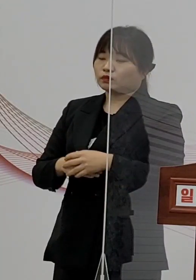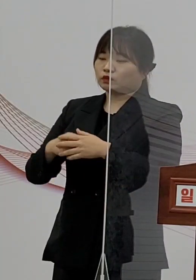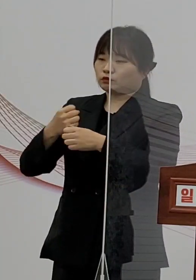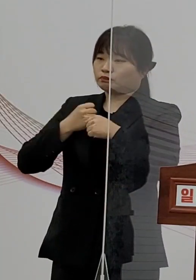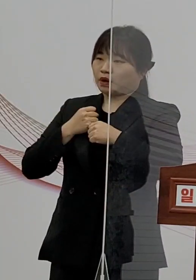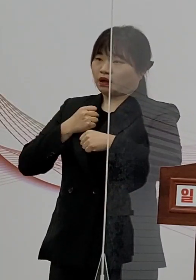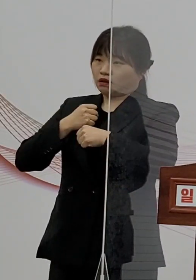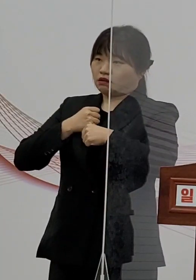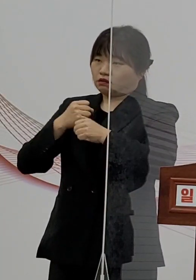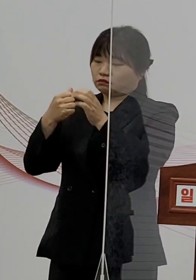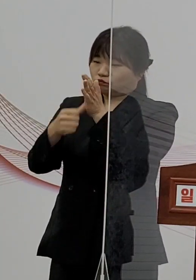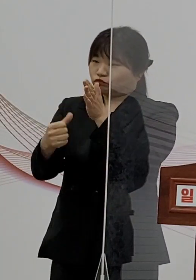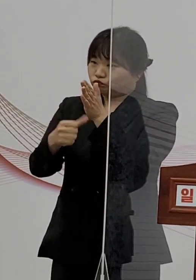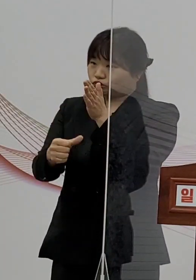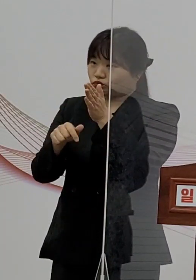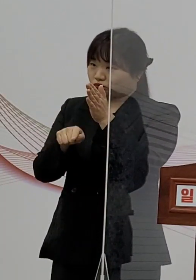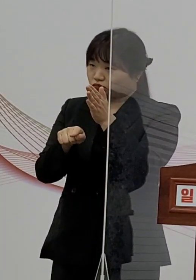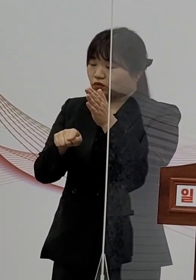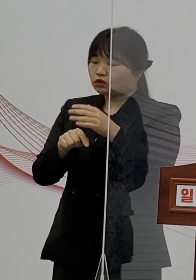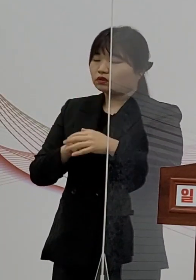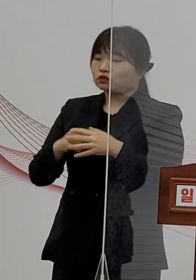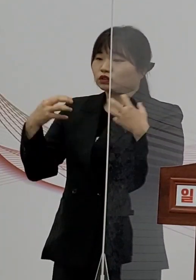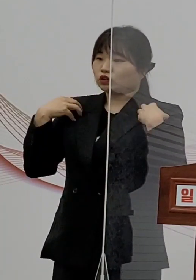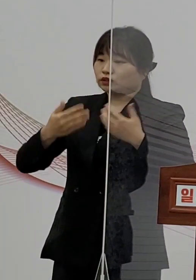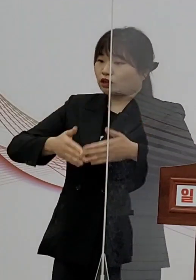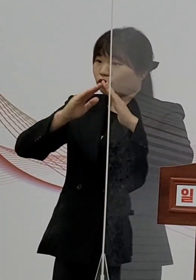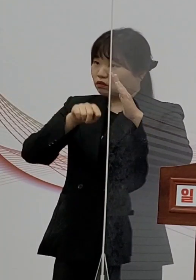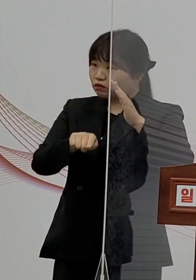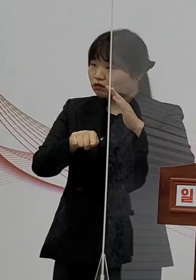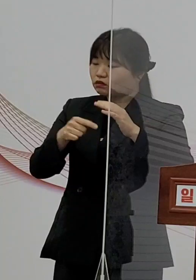방위사업청은 대통령의